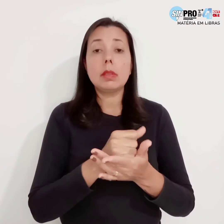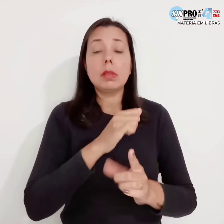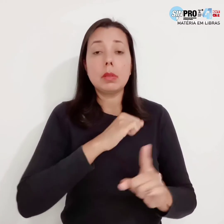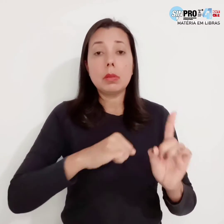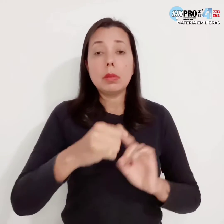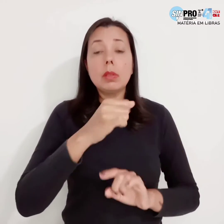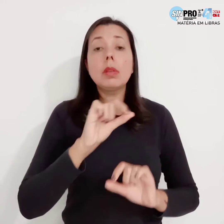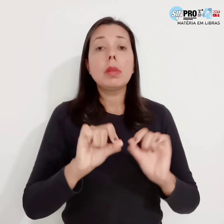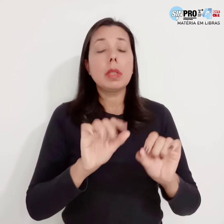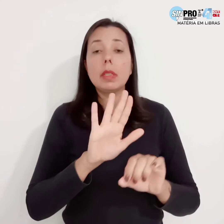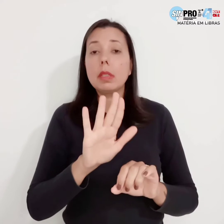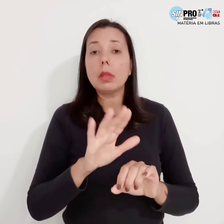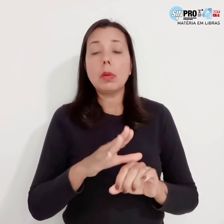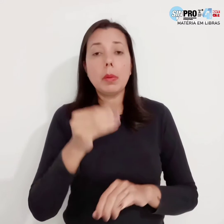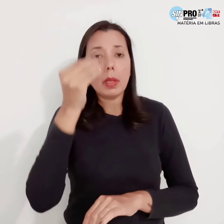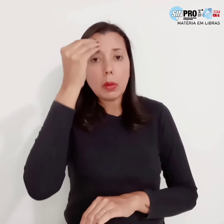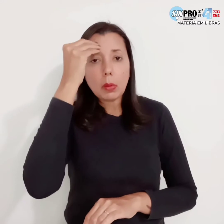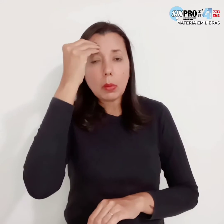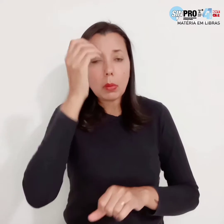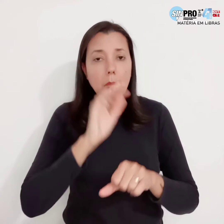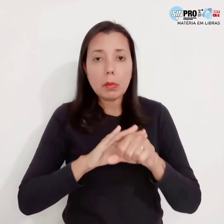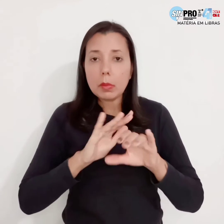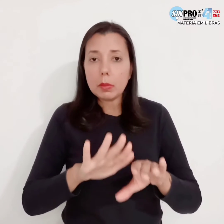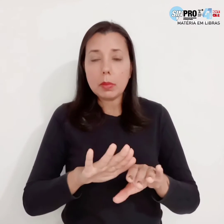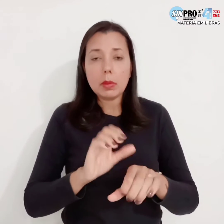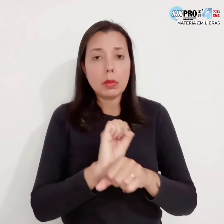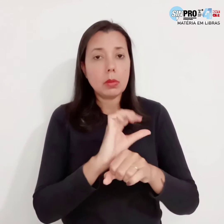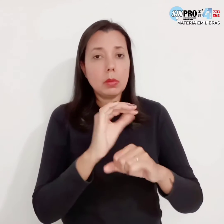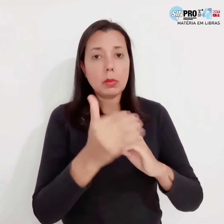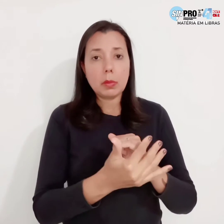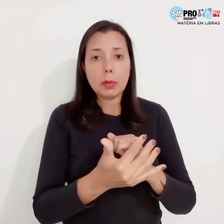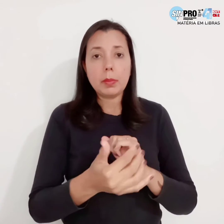social não é culpa da pandemia do Covid-19.